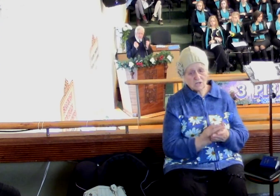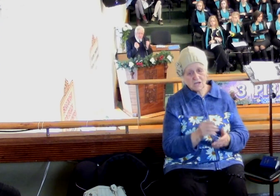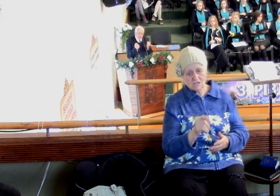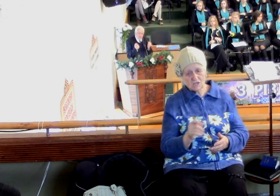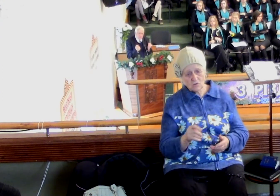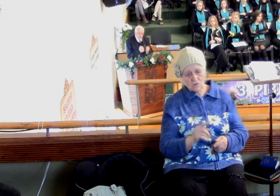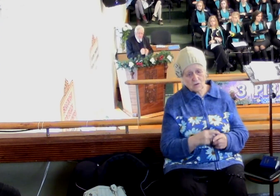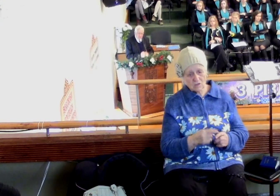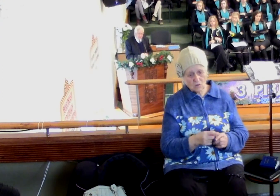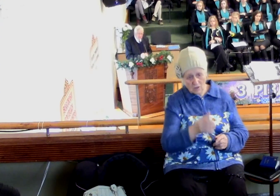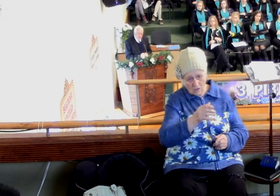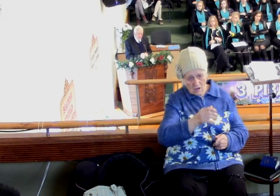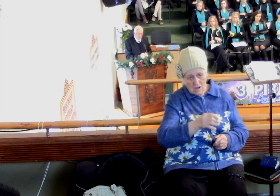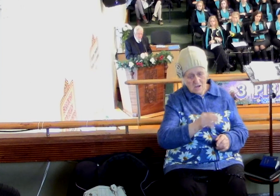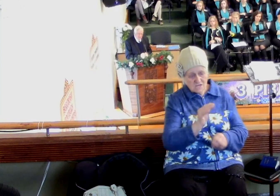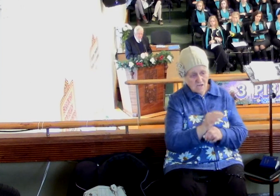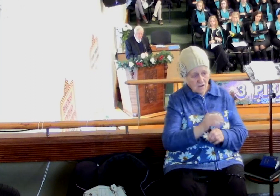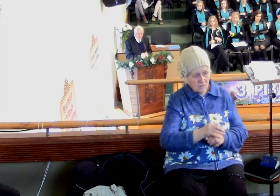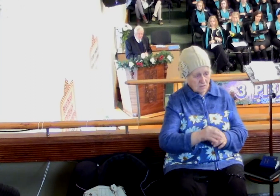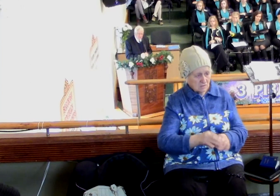еще ослепил умы.